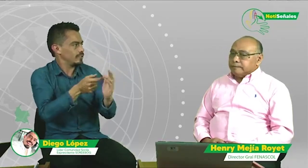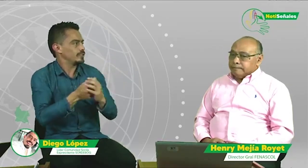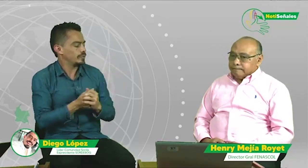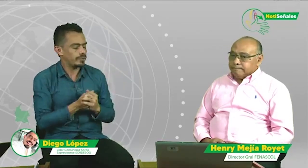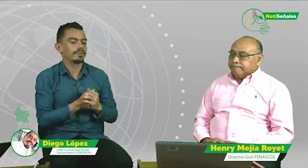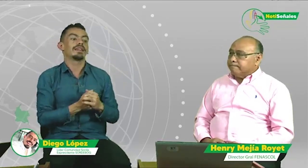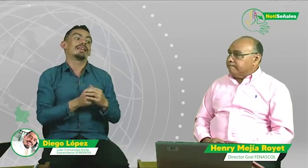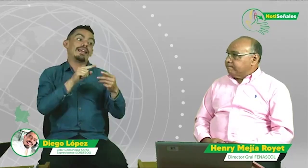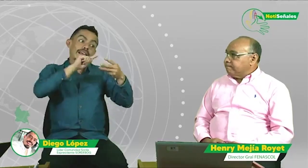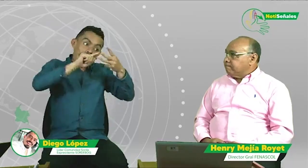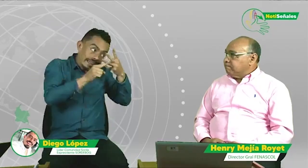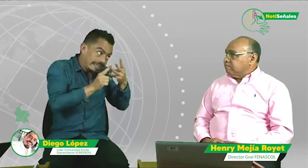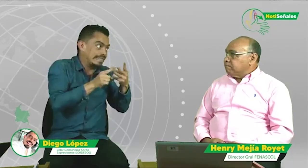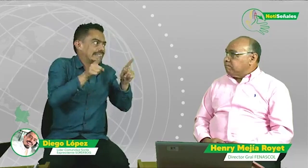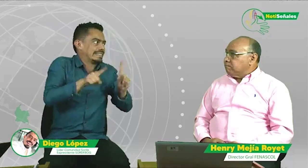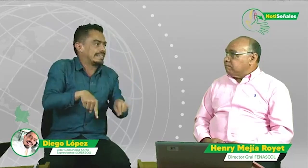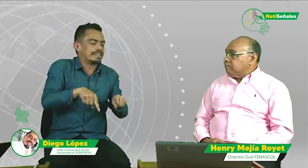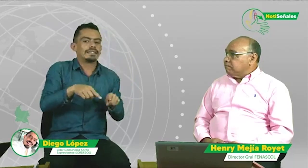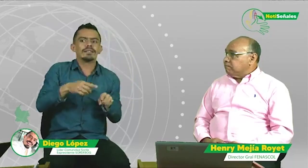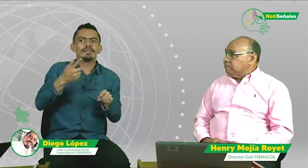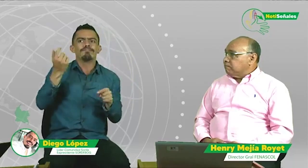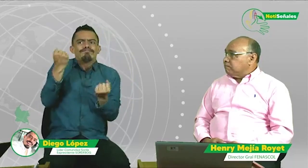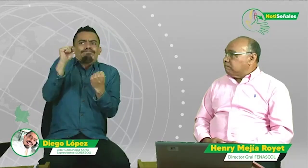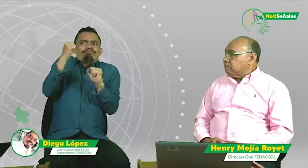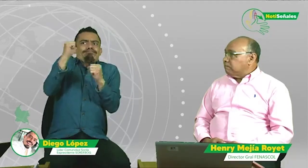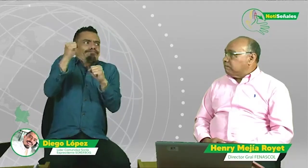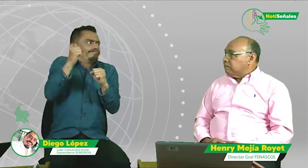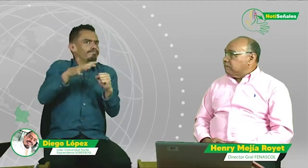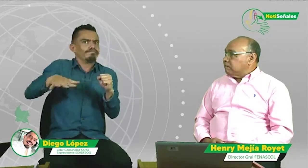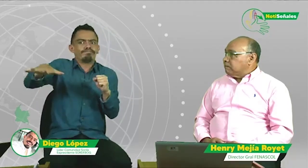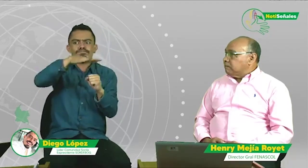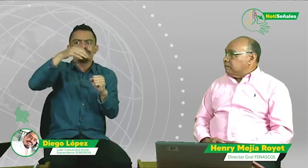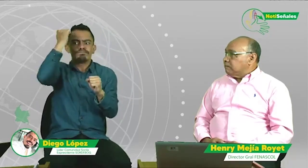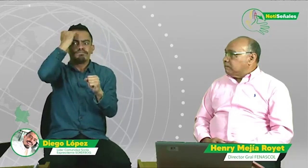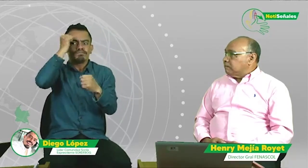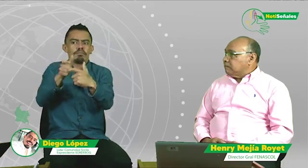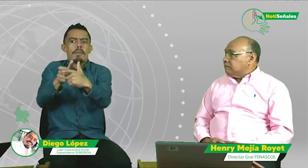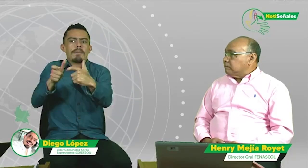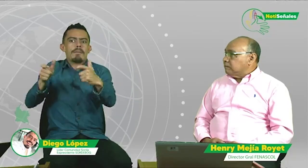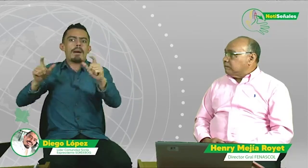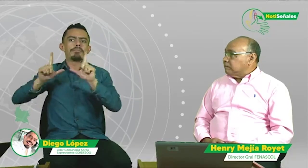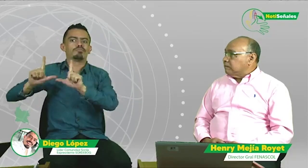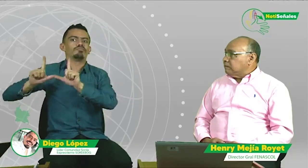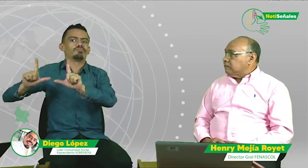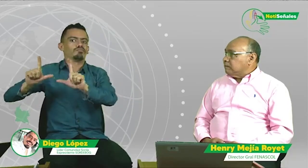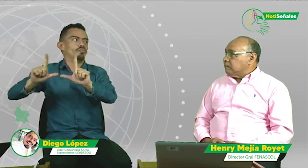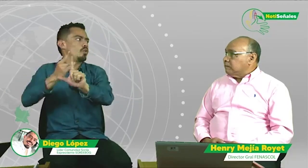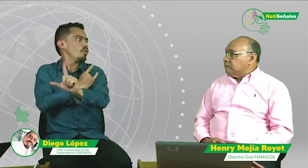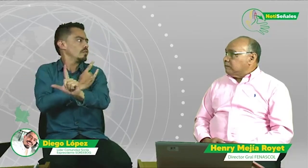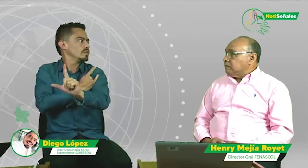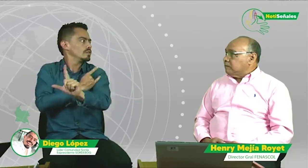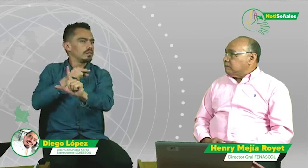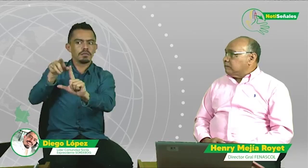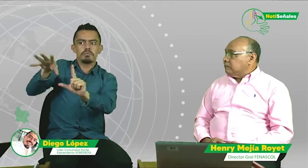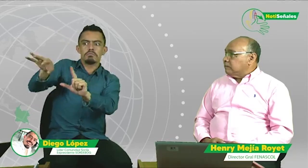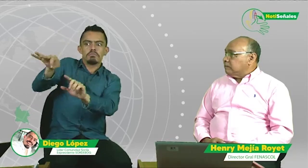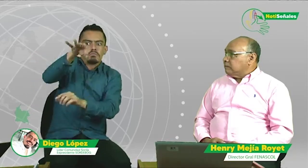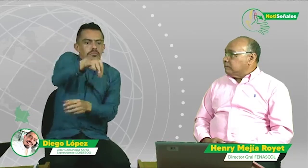personas que saben lengua de señas o que no tienen la debida experiencia, pues no se contrata el perfil específico. Y algo que estamos